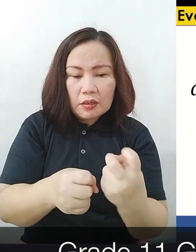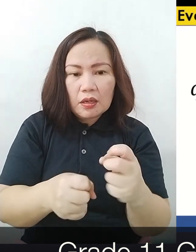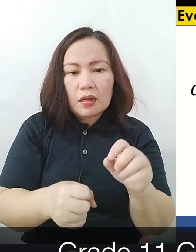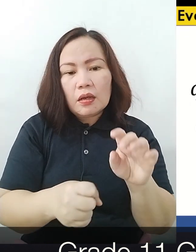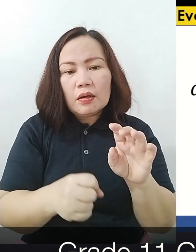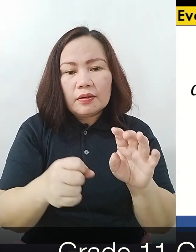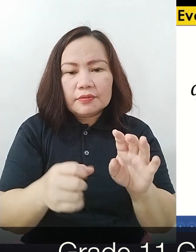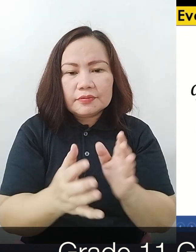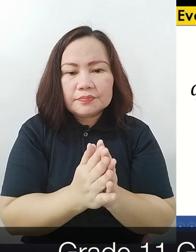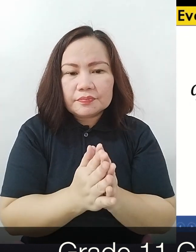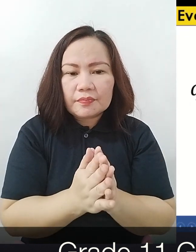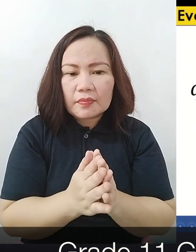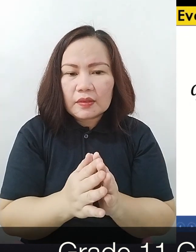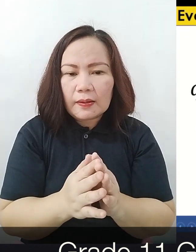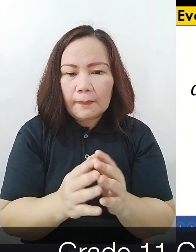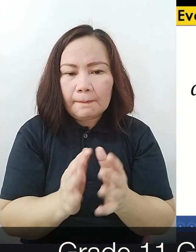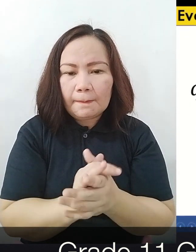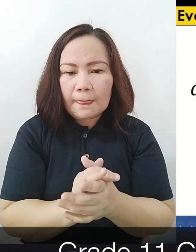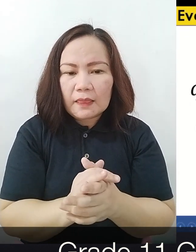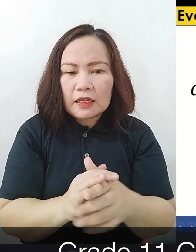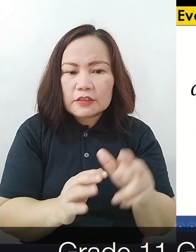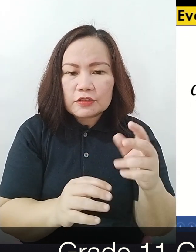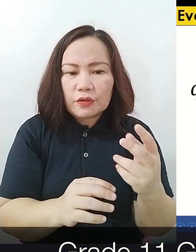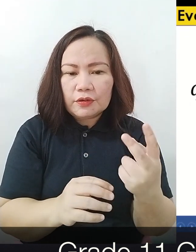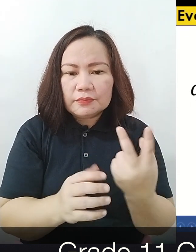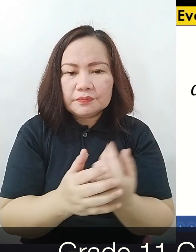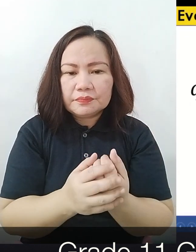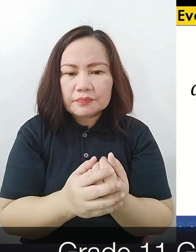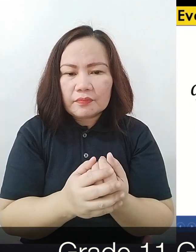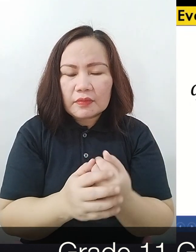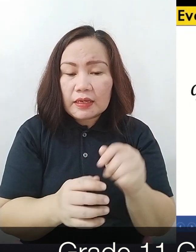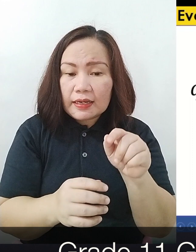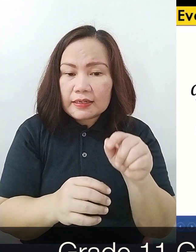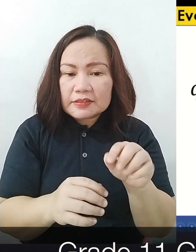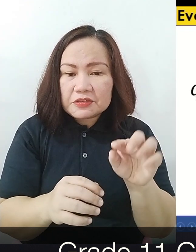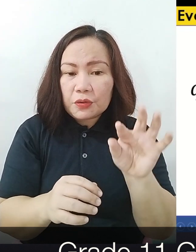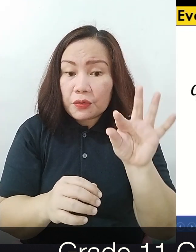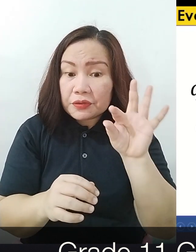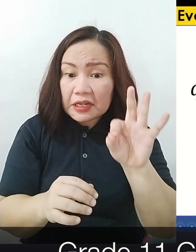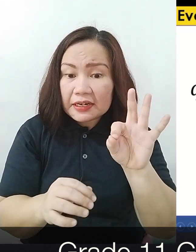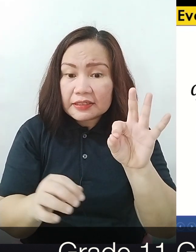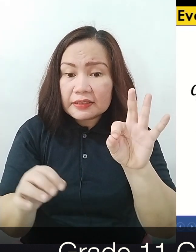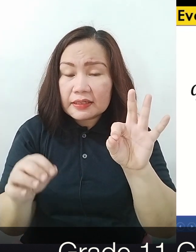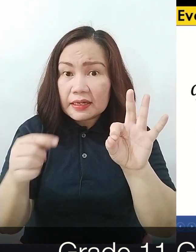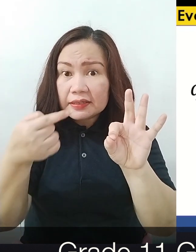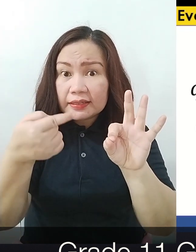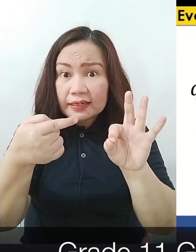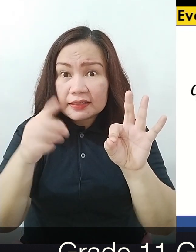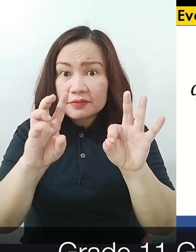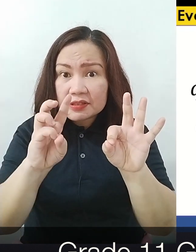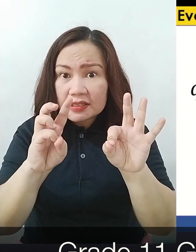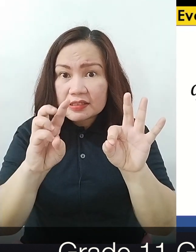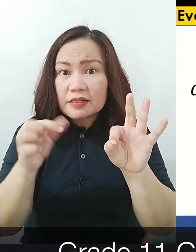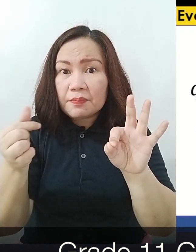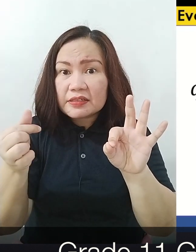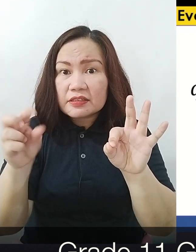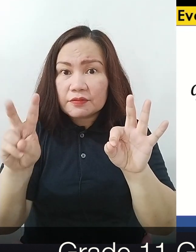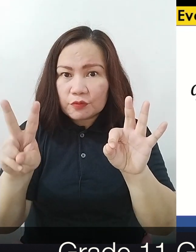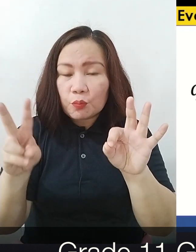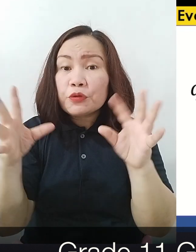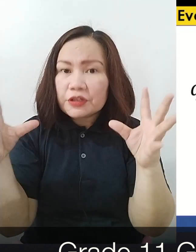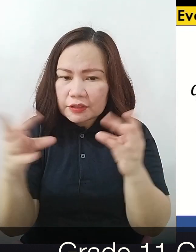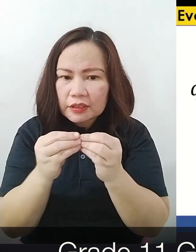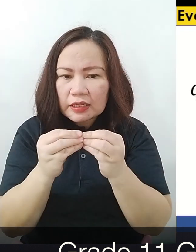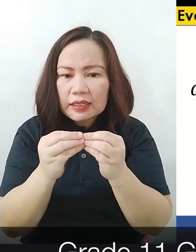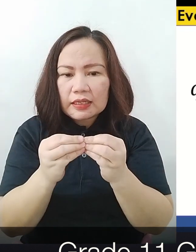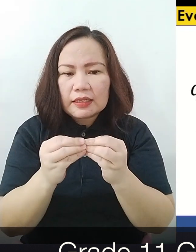So, ito magkasama si 12x saka si negative 4x. Si 9 naman saka si negative 6 saka si positive